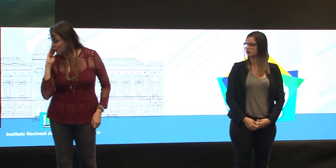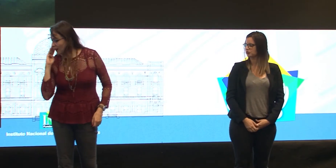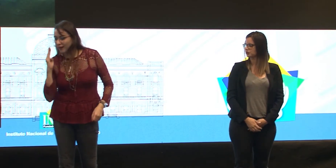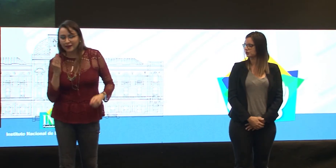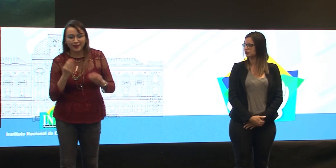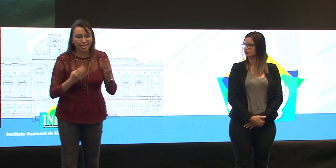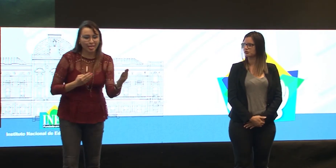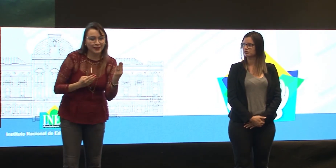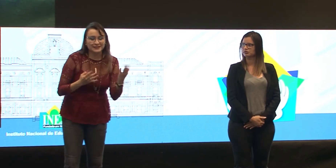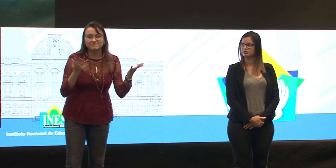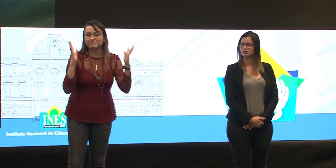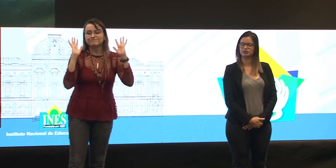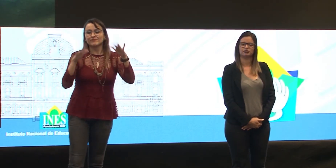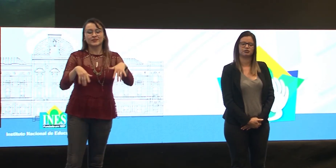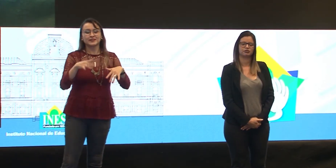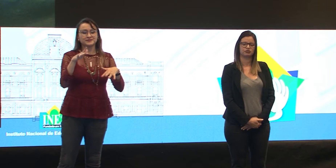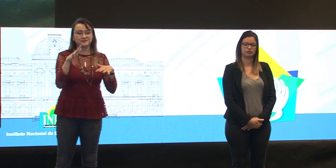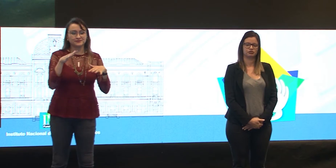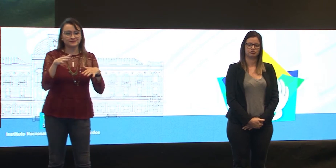favor?